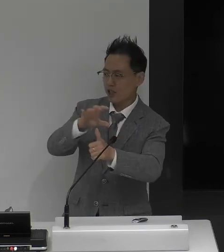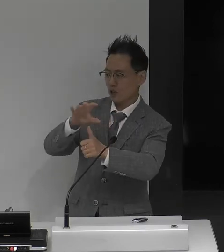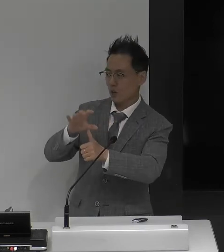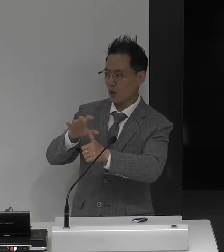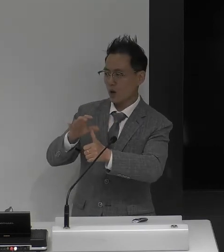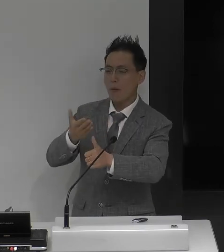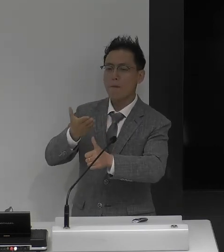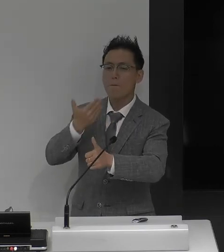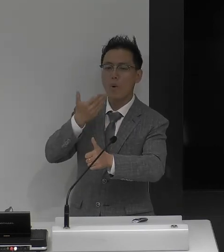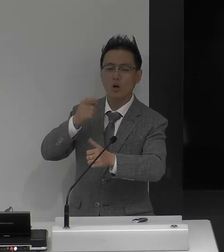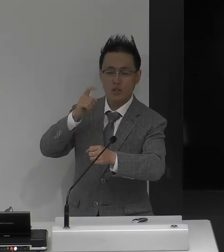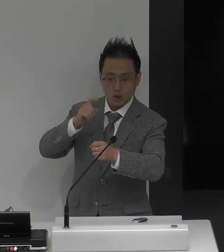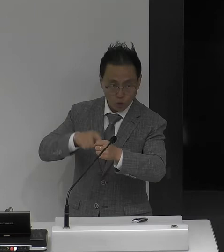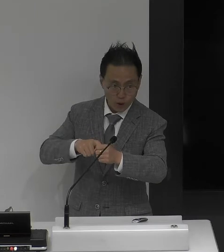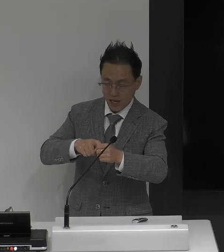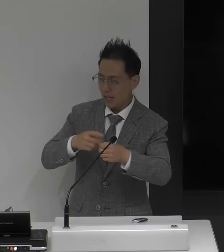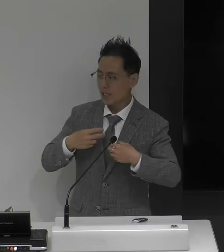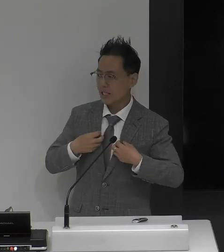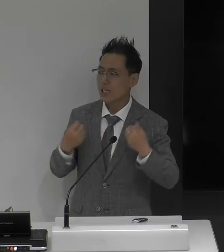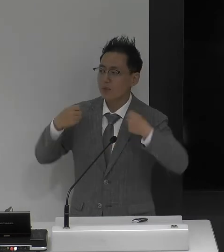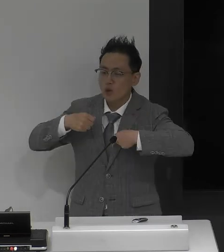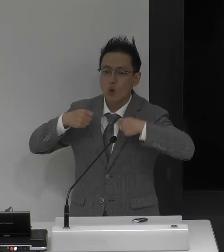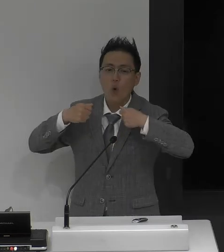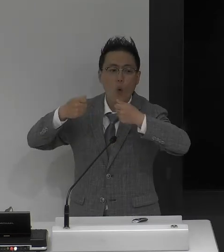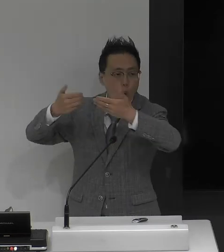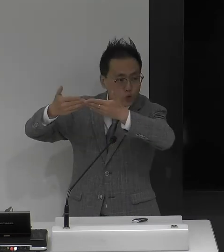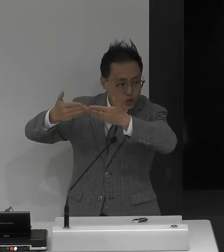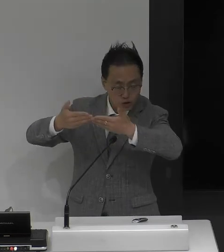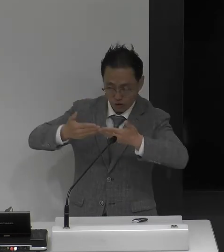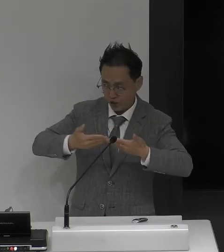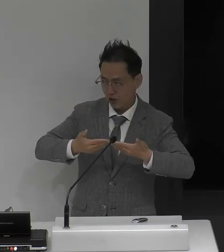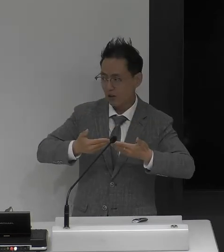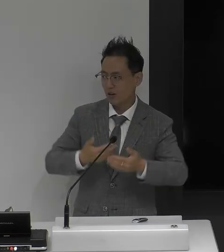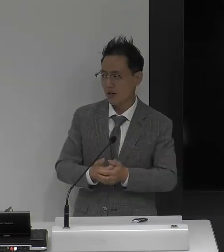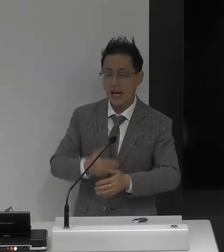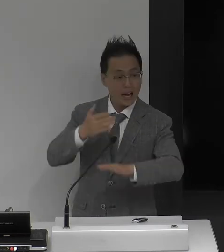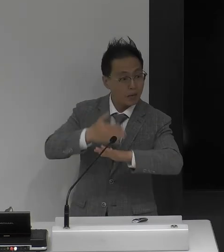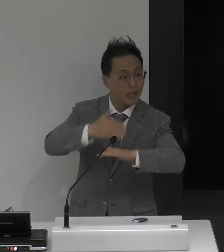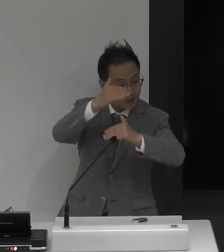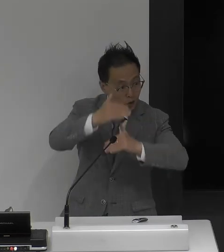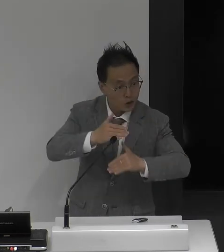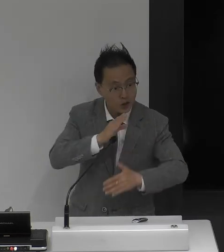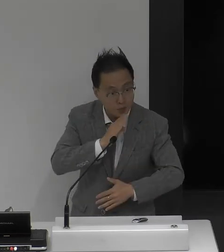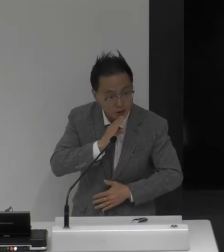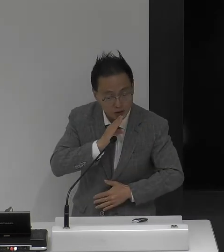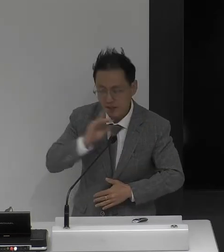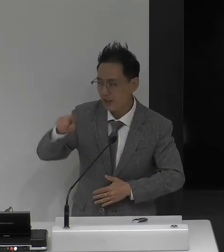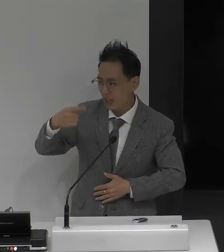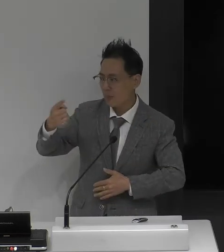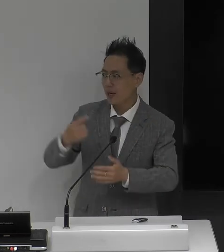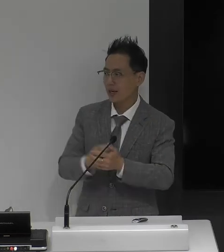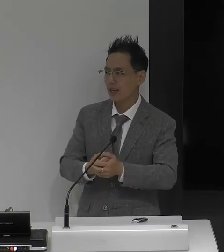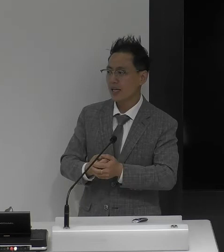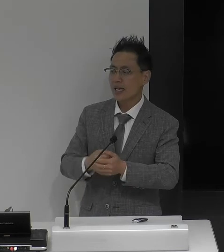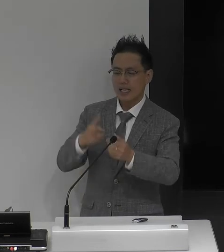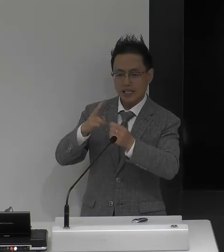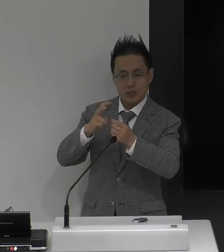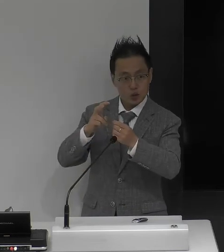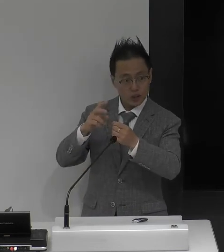지키시고 먹을 떡과 입을 옷을 주시어 감사하는 내용이죠, 맞죠? 그 다음에